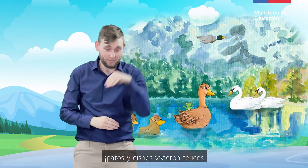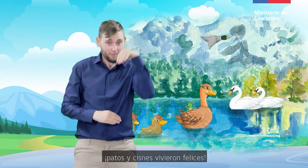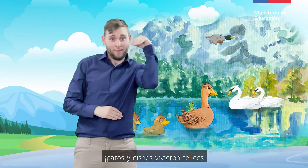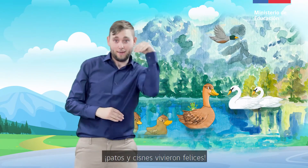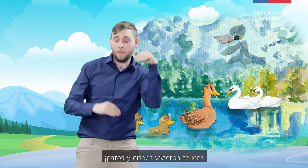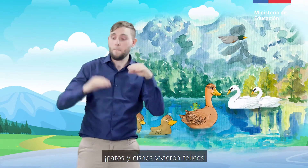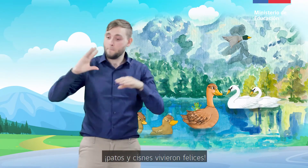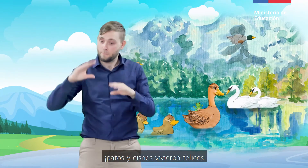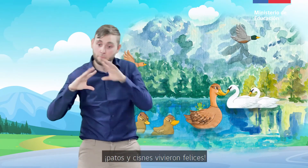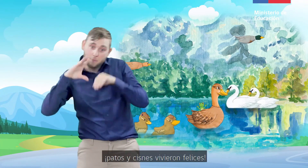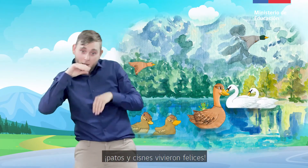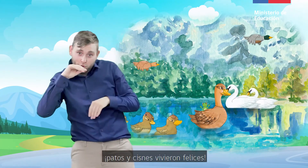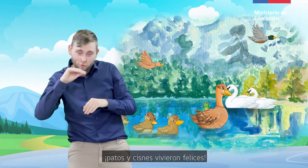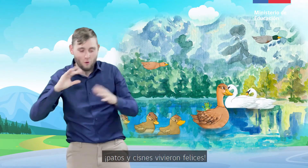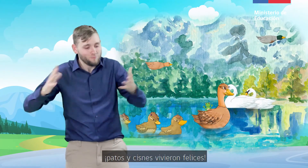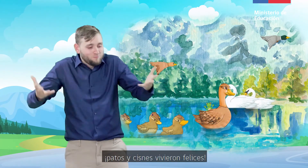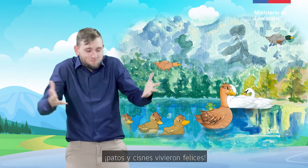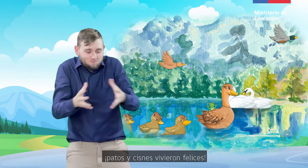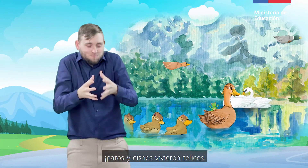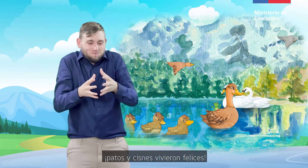patos y cisnes vivieron felices.